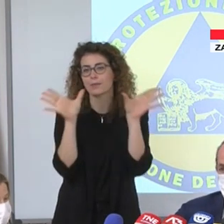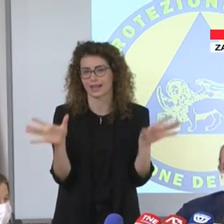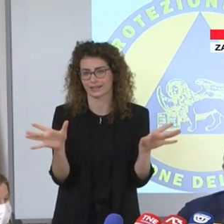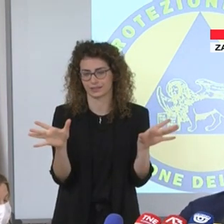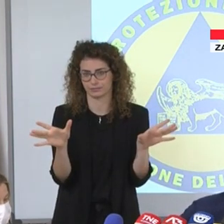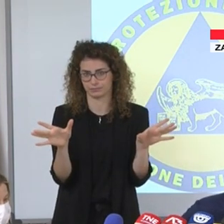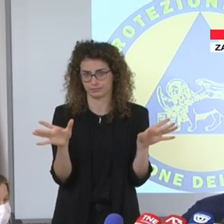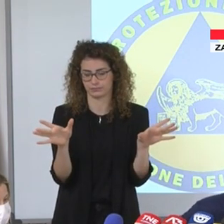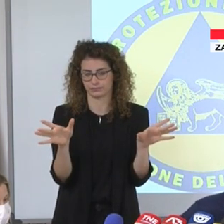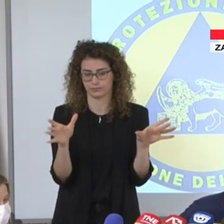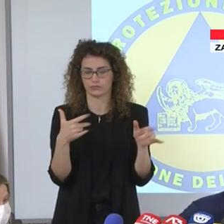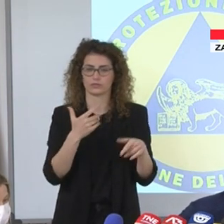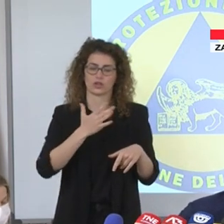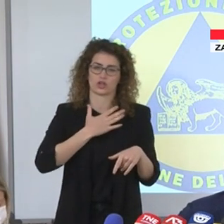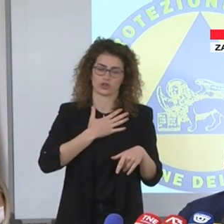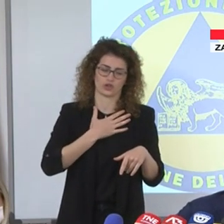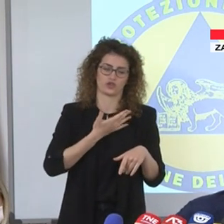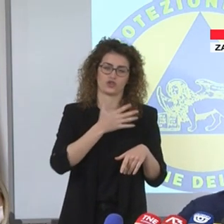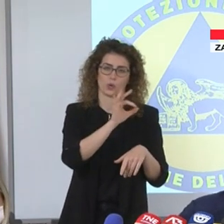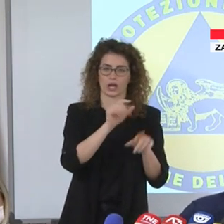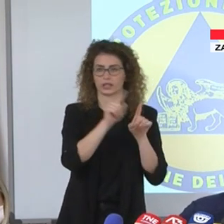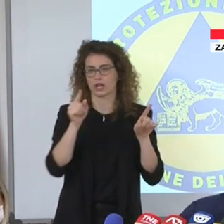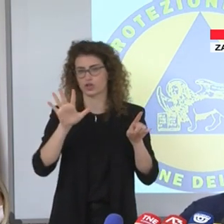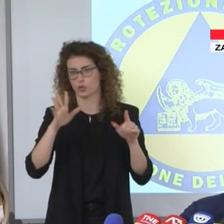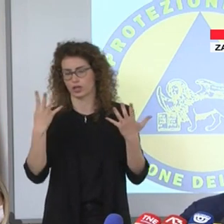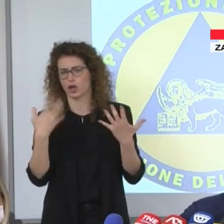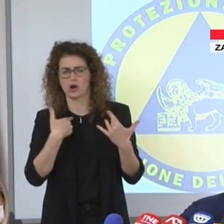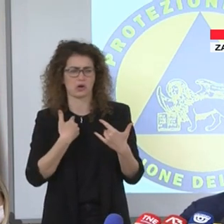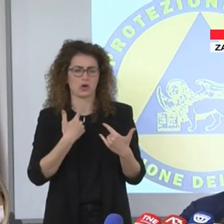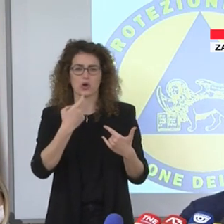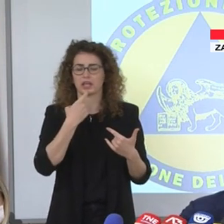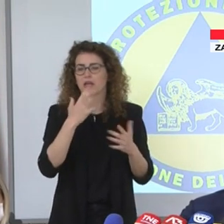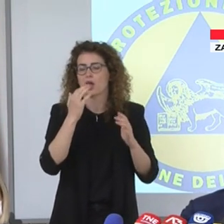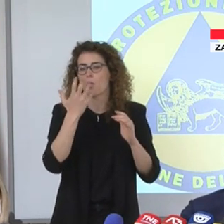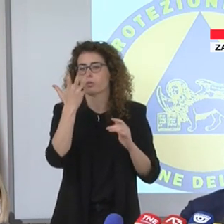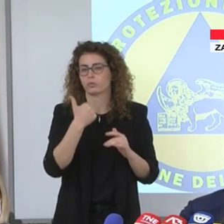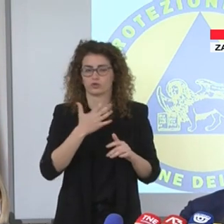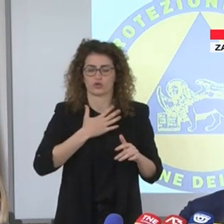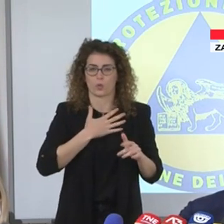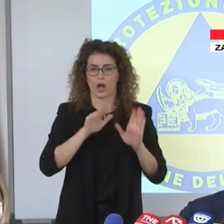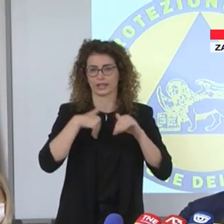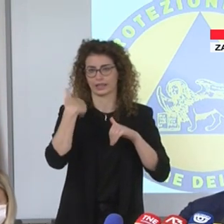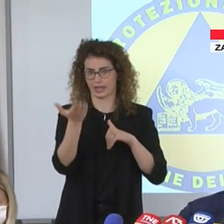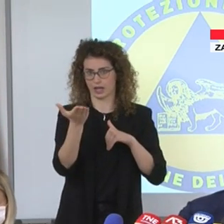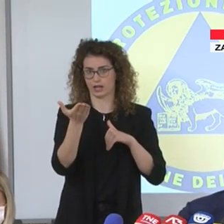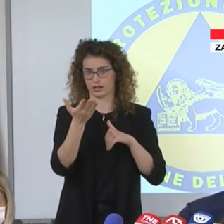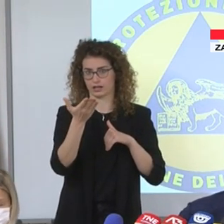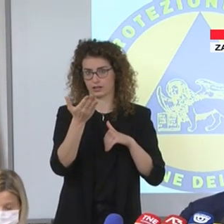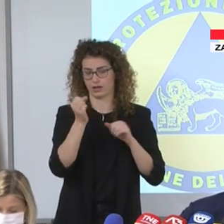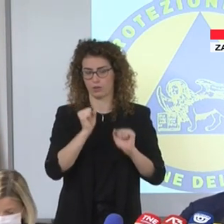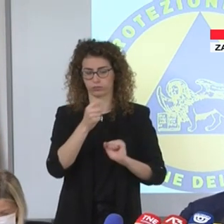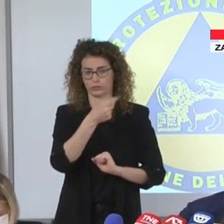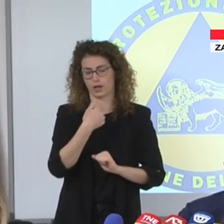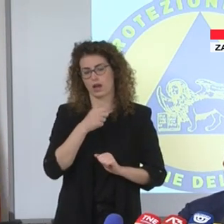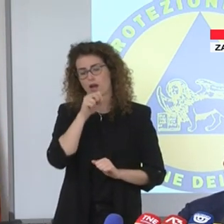Restano liberi per il 50-59, ma comunque per chi volesse prenotarsi dai 50 anni in su, ma il mio appello lo